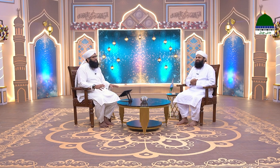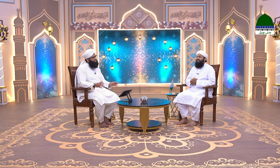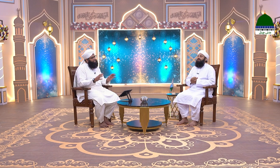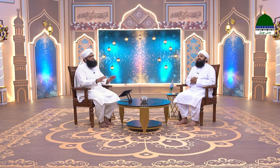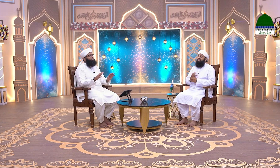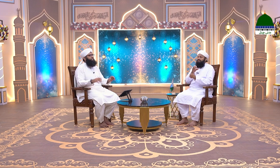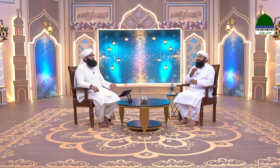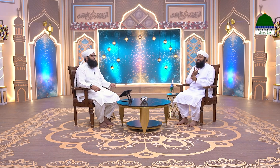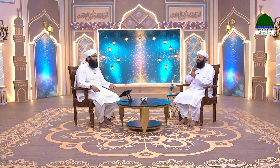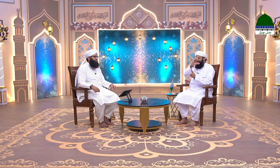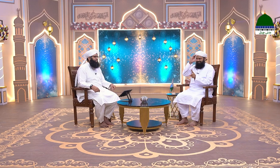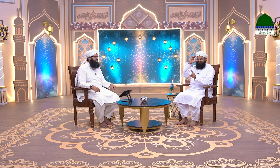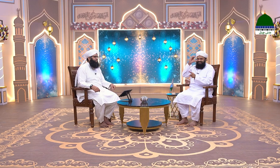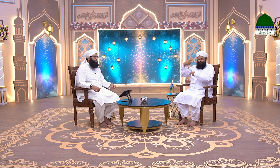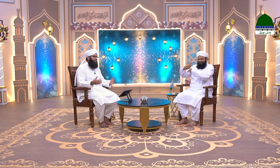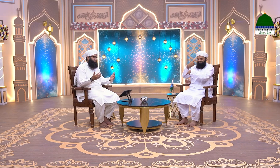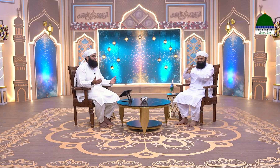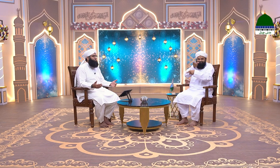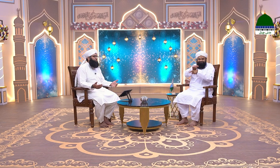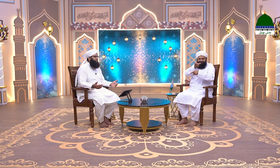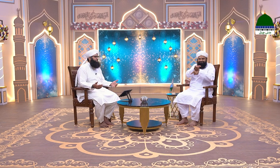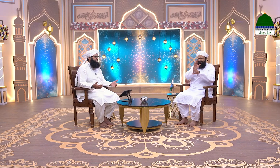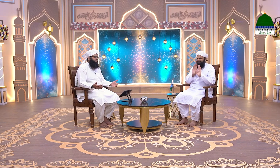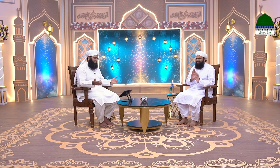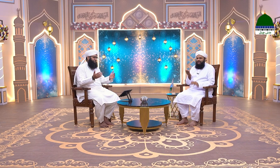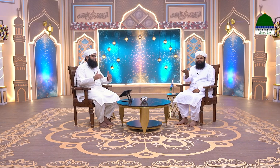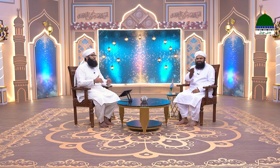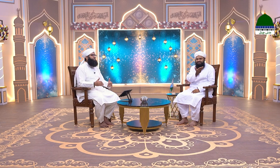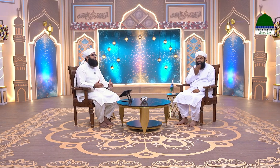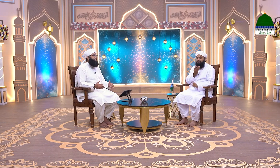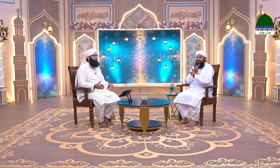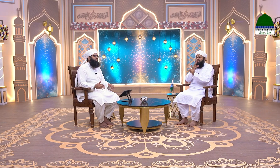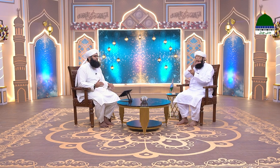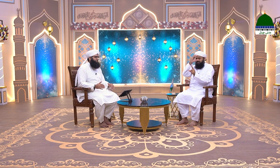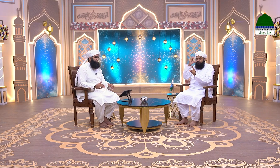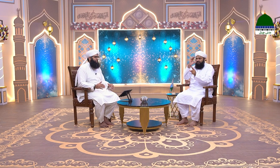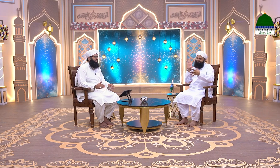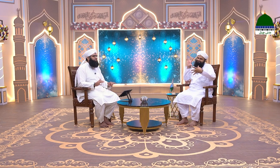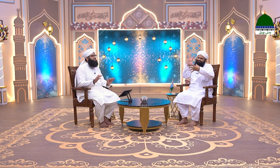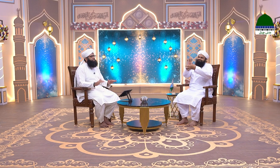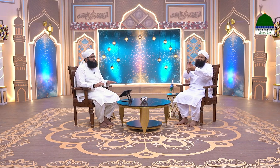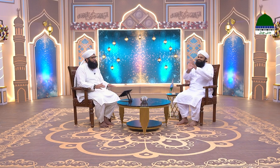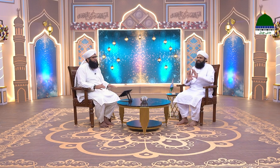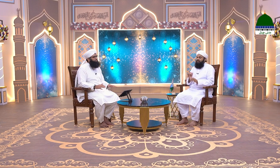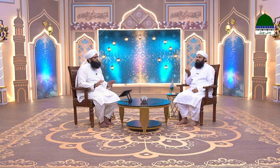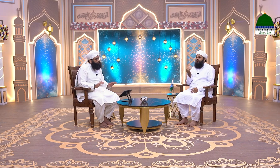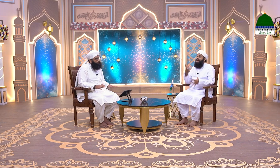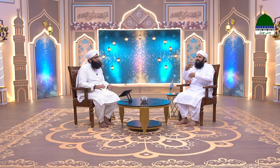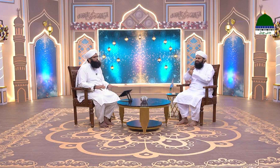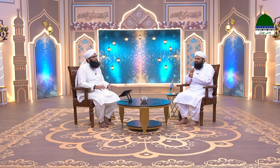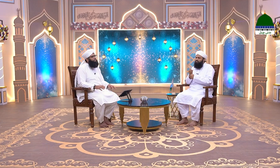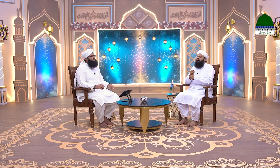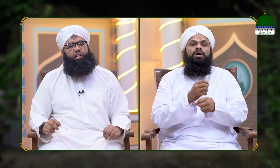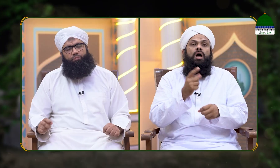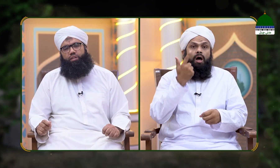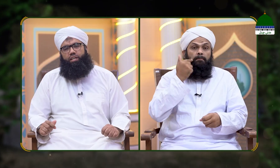میں یہی سوچ الحمدللہ دی جاتی ہے۔ آپ سب سے بھی گزارش ہے دعوت اسلامی کے دینی ماحول سے وابستہ رہیں، ہفتہ وار اجتماعات، مدنی مذاکروں